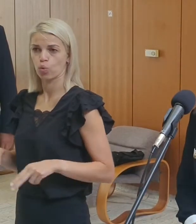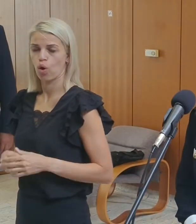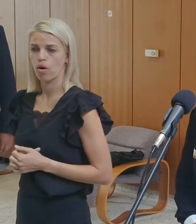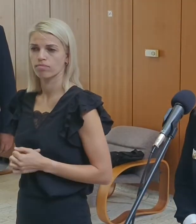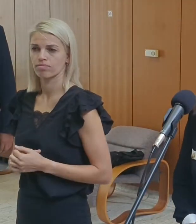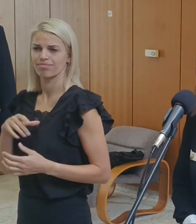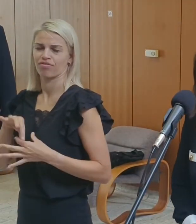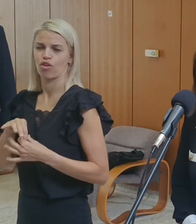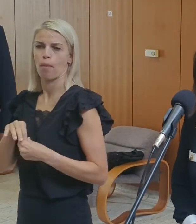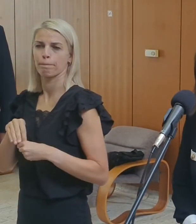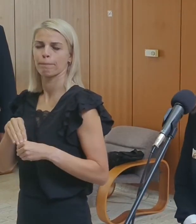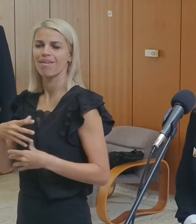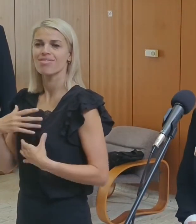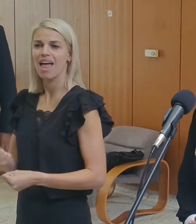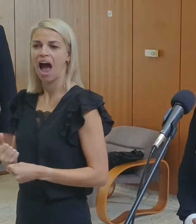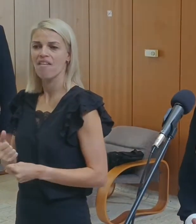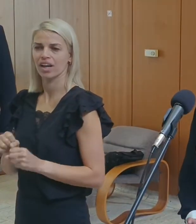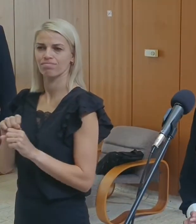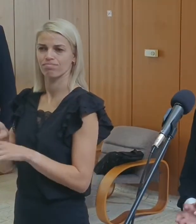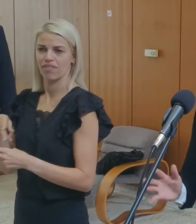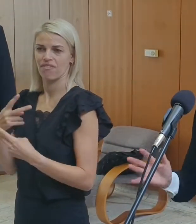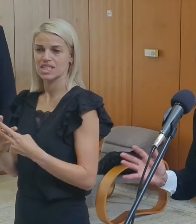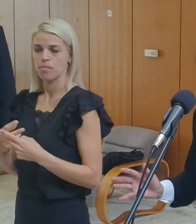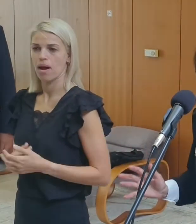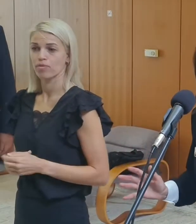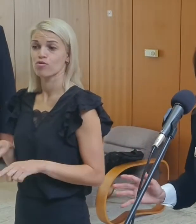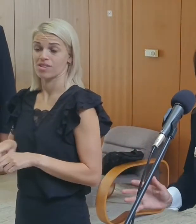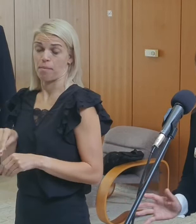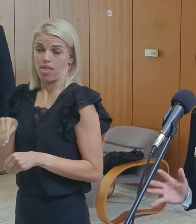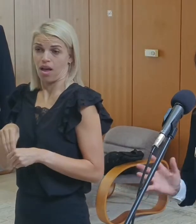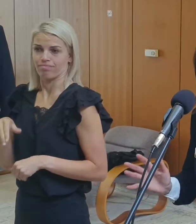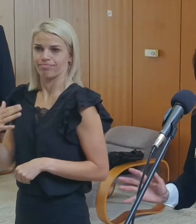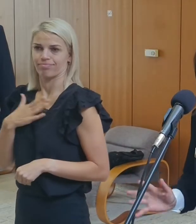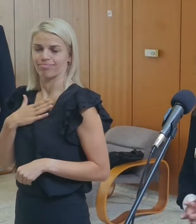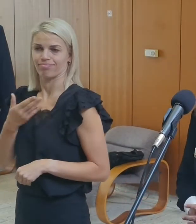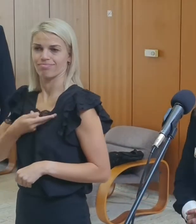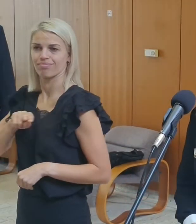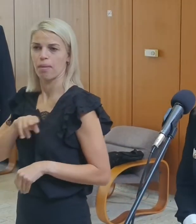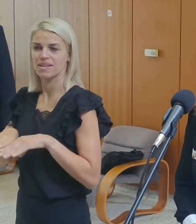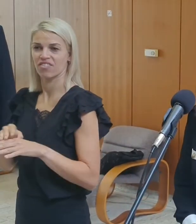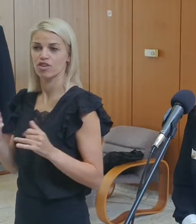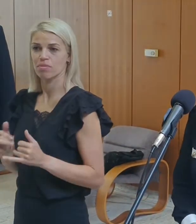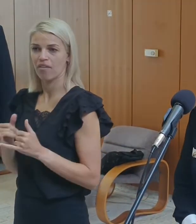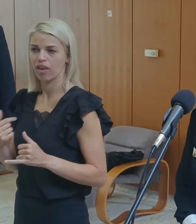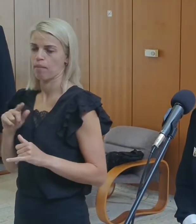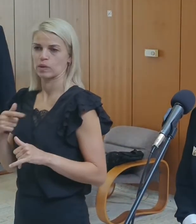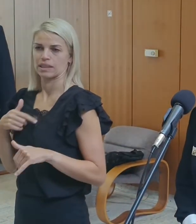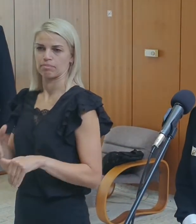na väzbu a s rozhodovaním o väzbe. Týka sa to aj môjho rezortu v tej miere, že v nejakej miere ja potrebujem byť